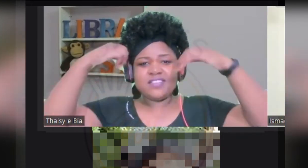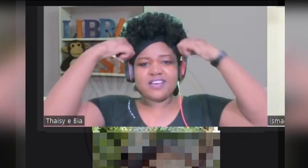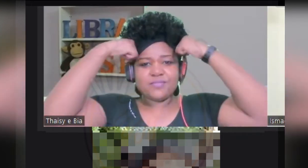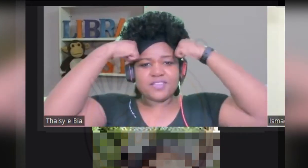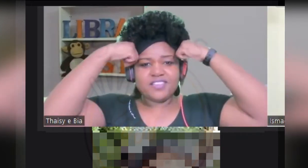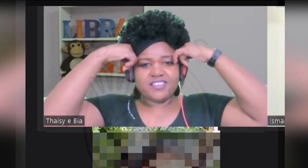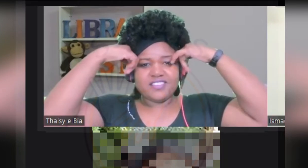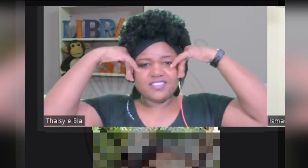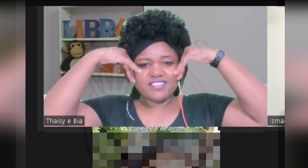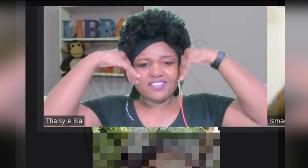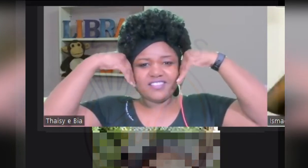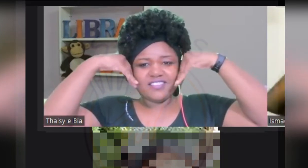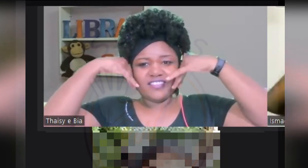sinal aqui?